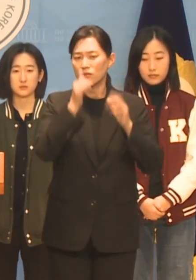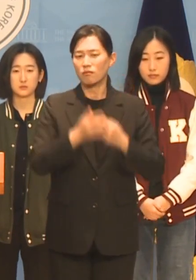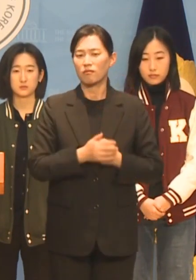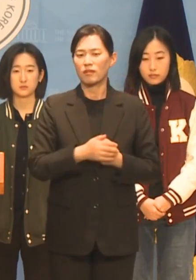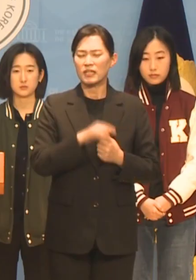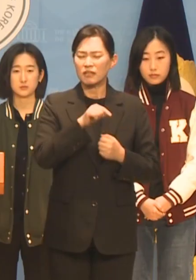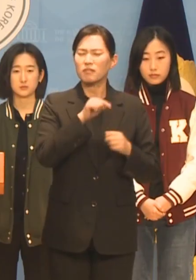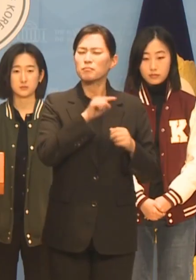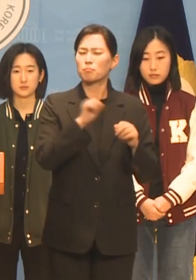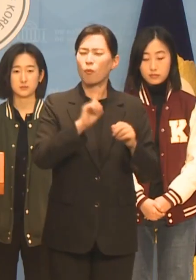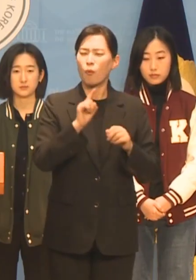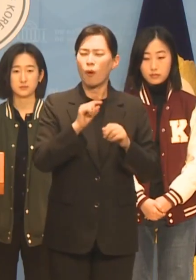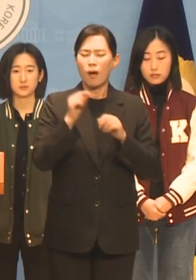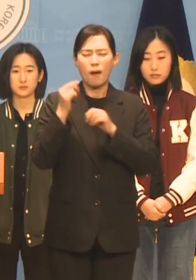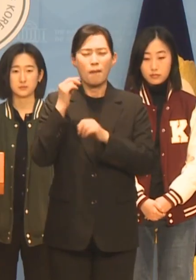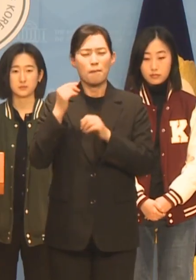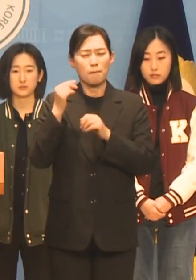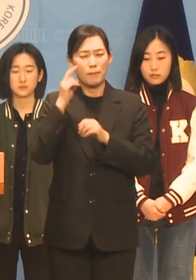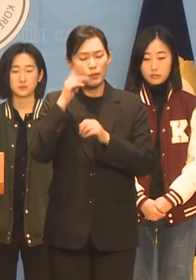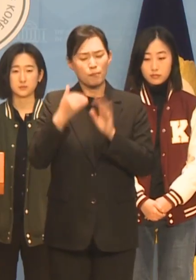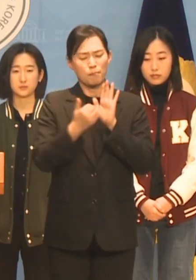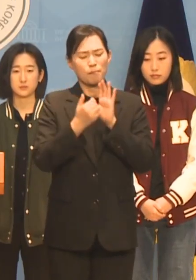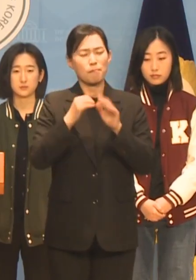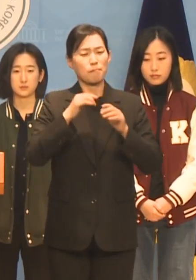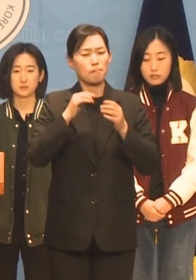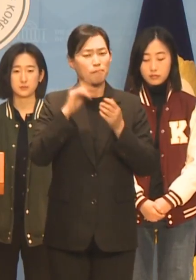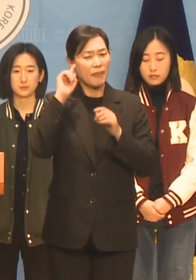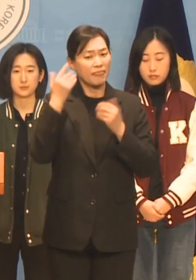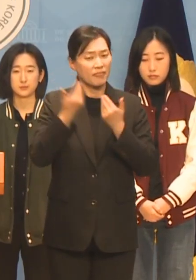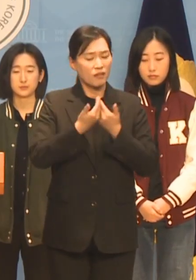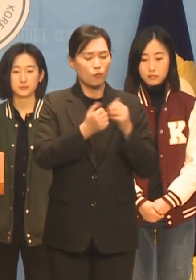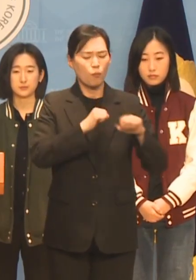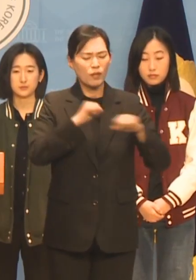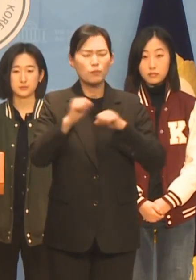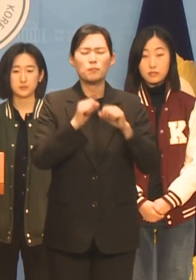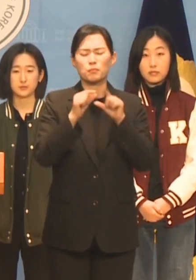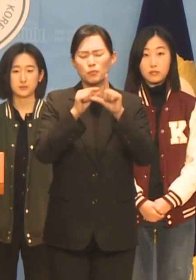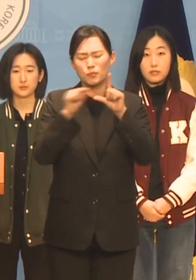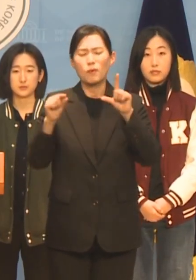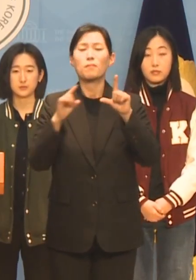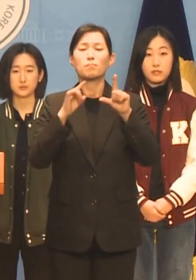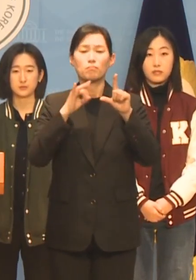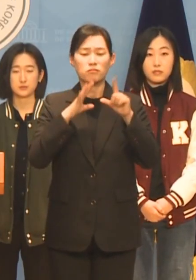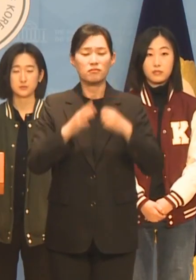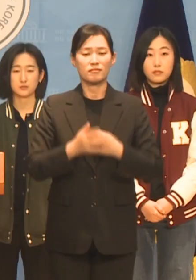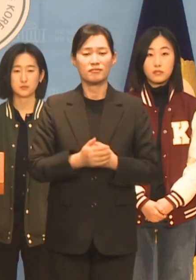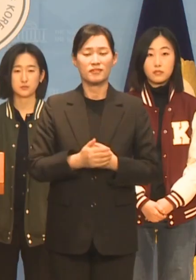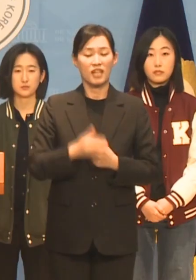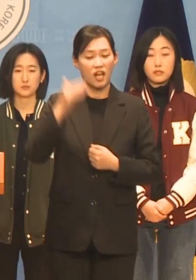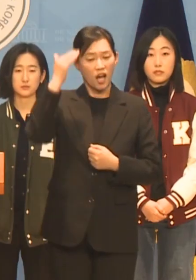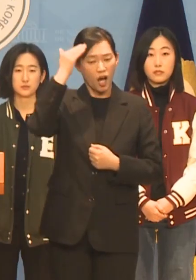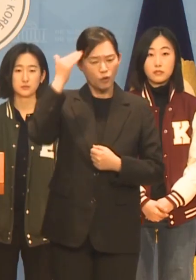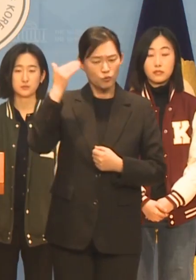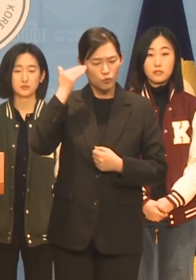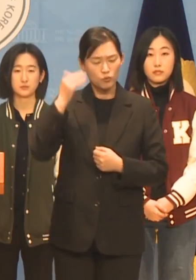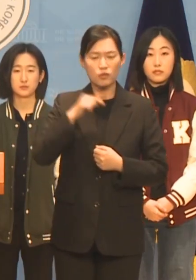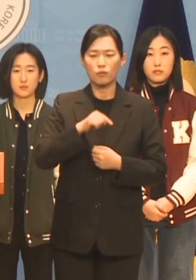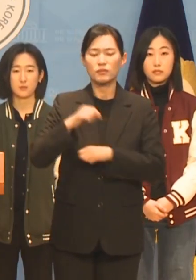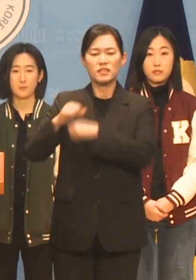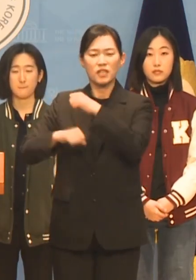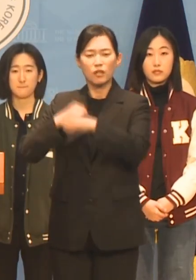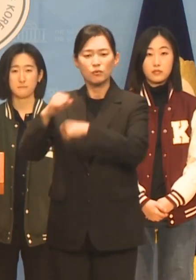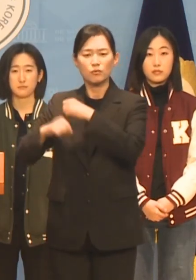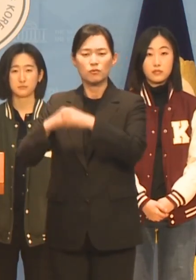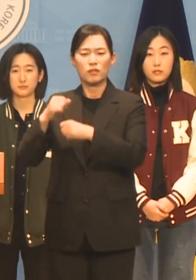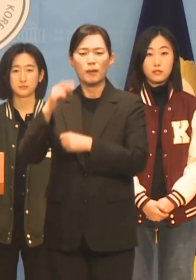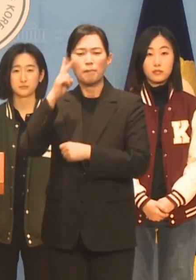극히 일부의 반미 활동에 불과합니다. 그들은 체제전쟁이 종식되지 않은 한반도 땅에서 자유진영 나라인 미국과의 군사적